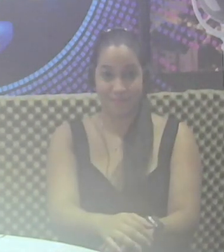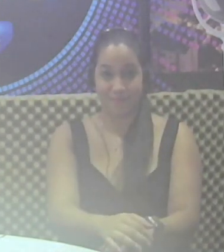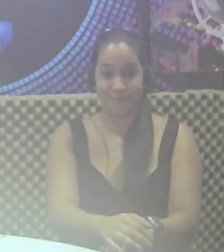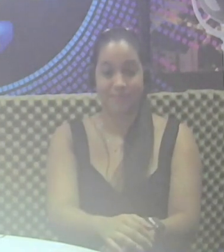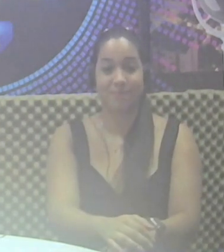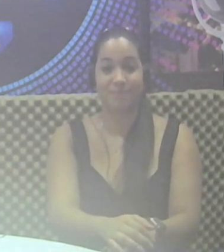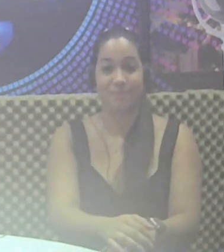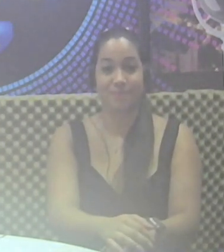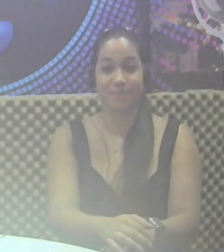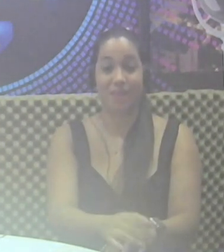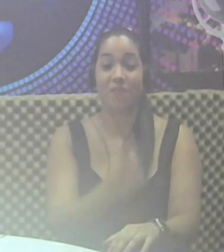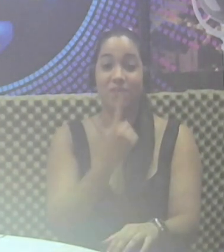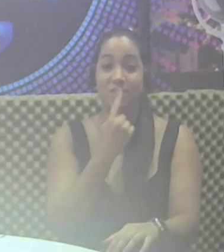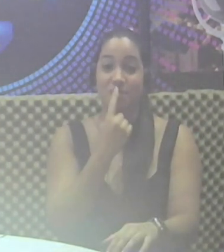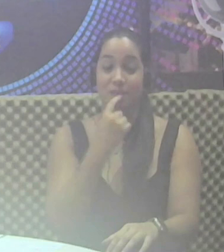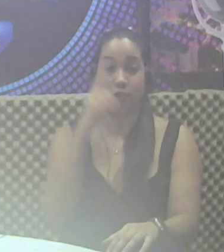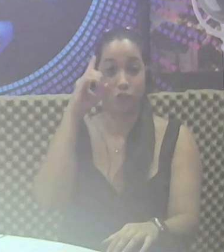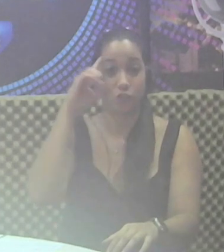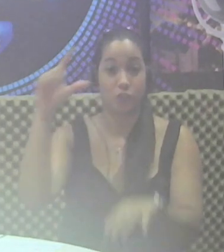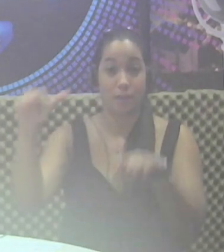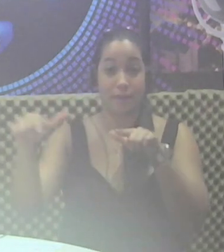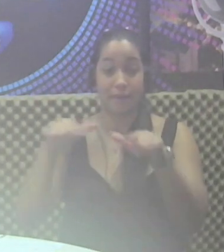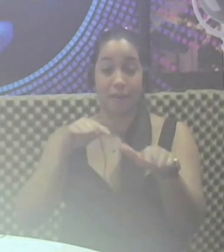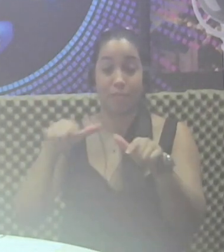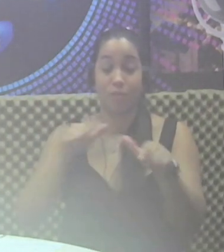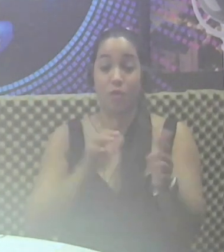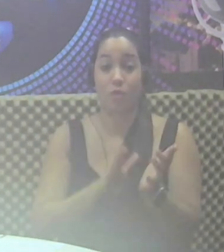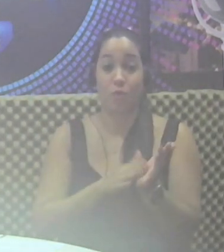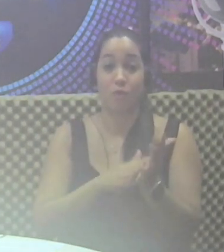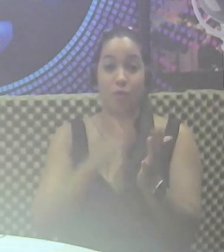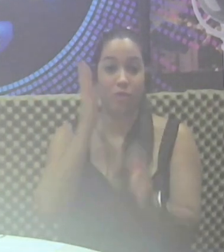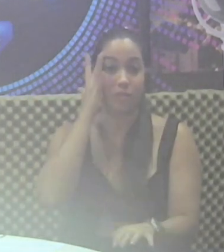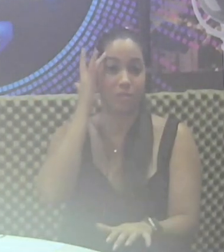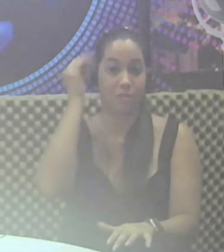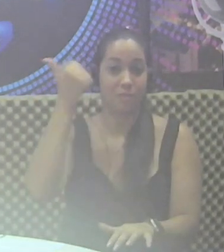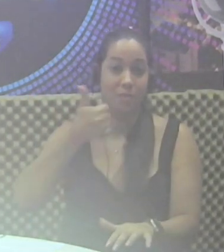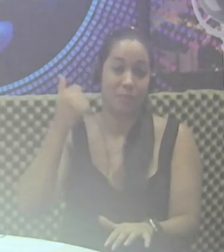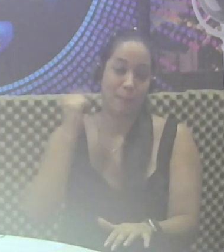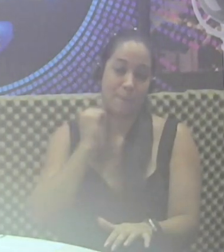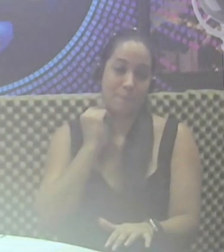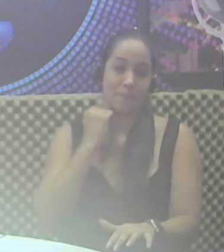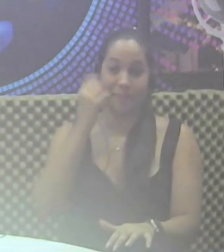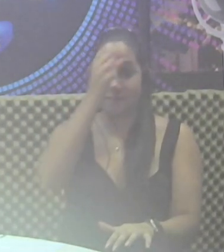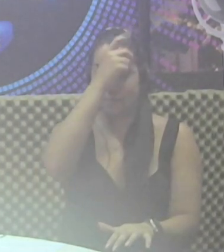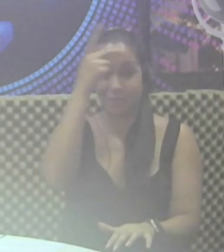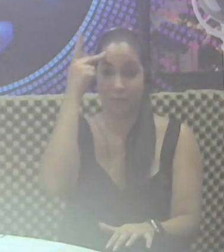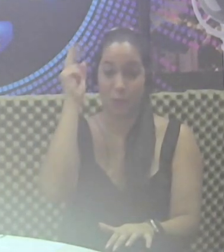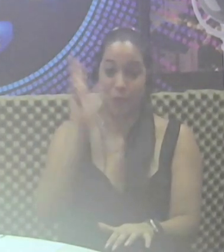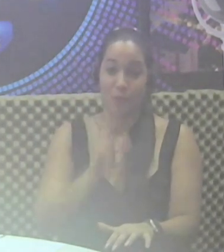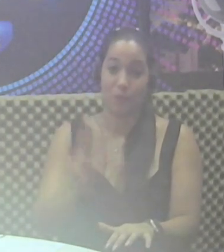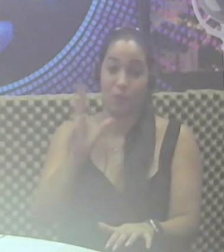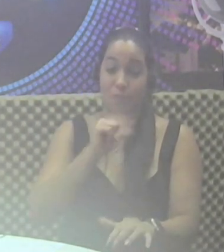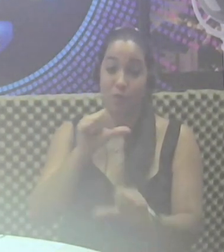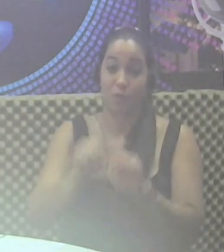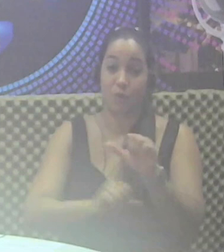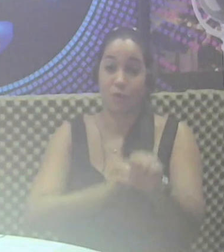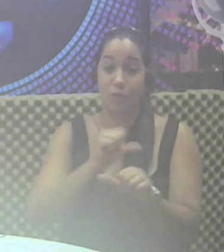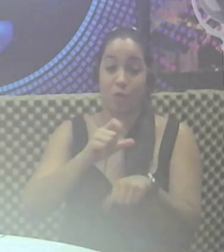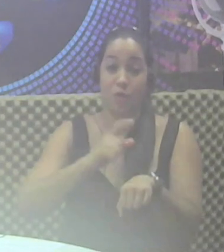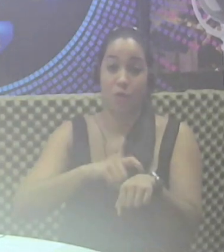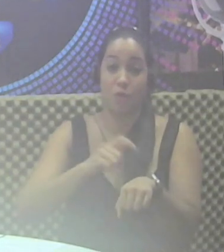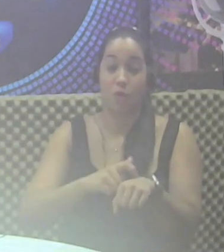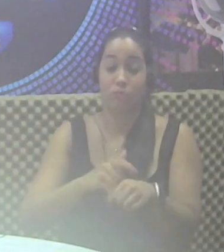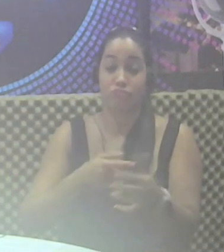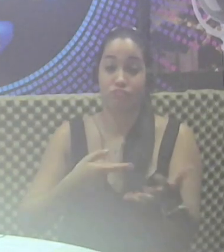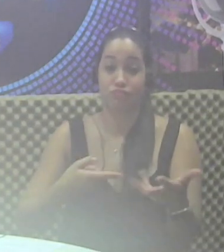Notícias. Devido ao feriado do Dia do Trabalhador, comemorado amanhã, 1º de maio, a Prefeitura de Uberlândia terá alteração no expediente de